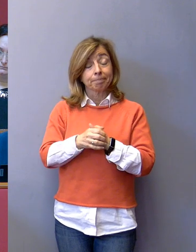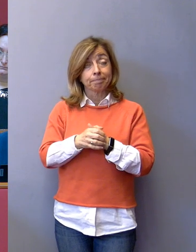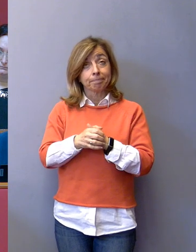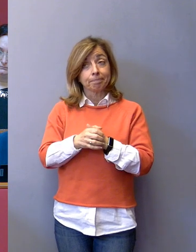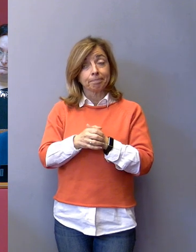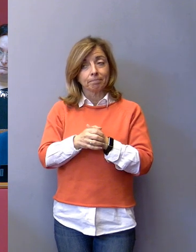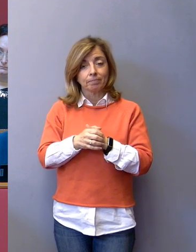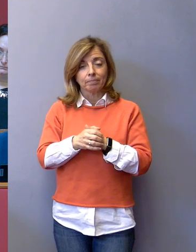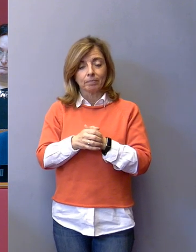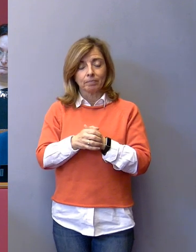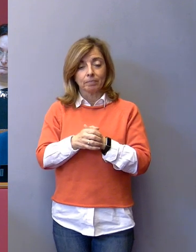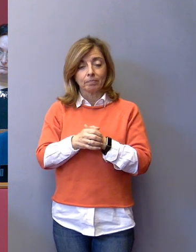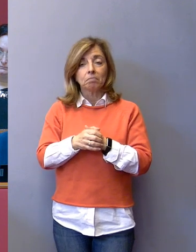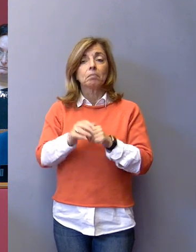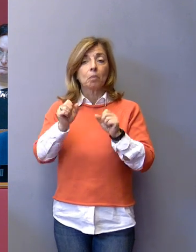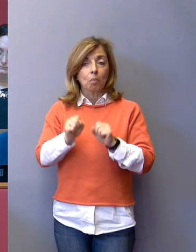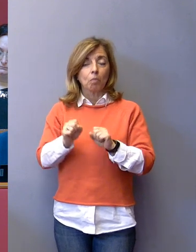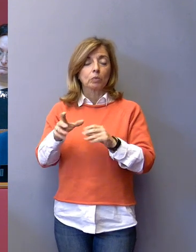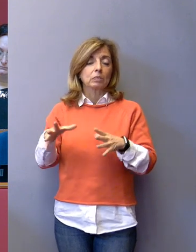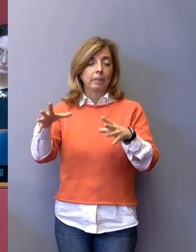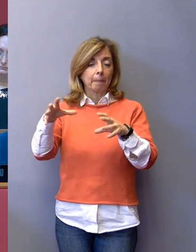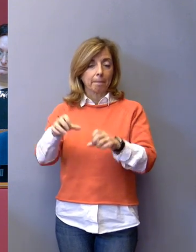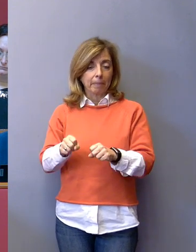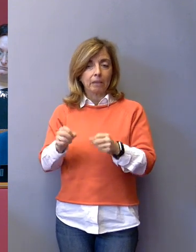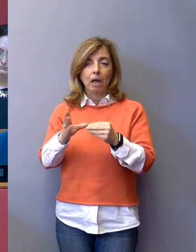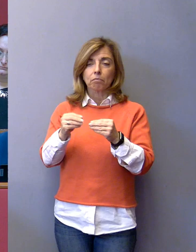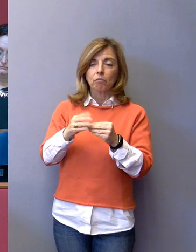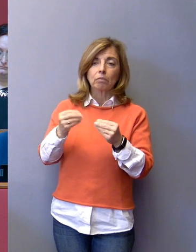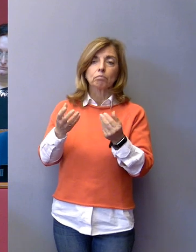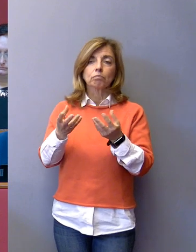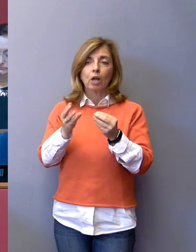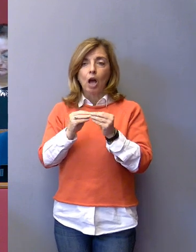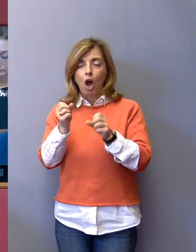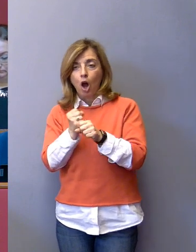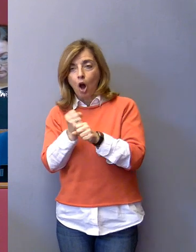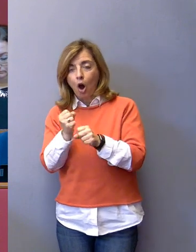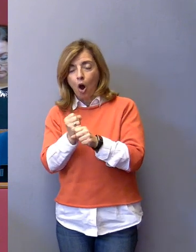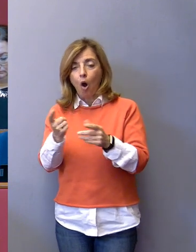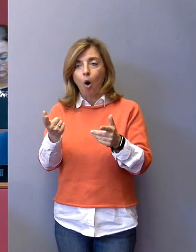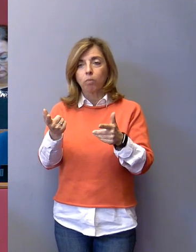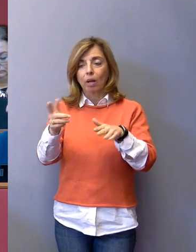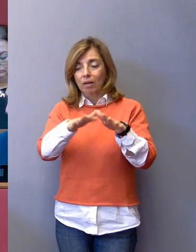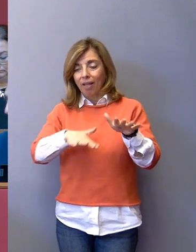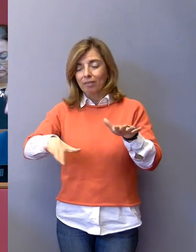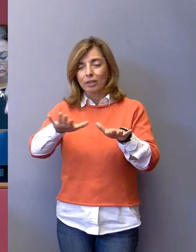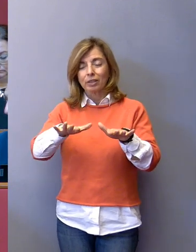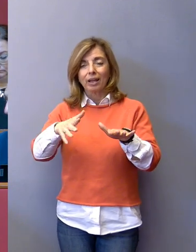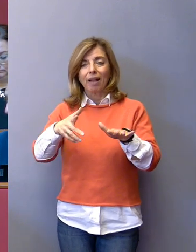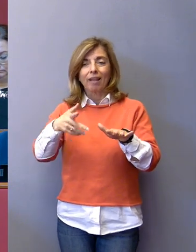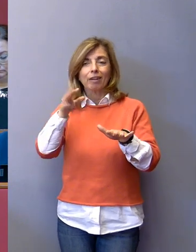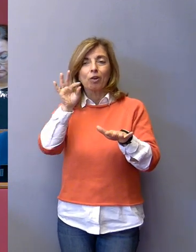Diciamo che si possono impegnare nel fare delle opere che poi sono da destinare ad area pubblica a